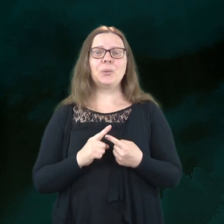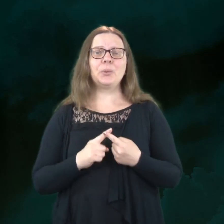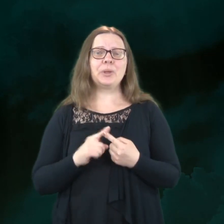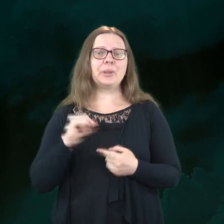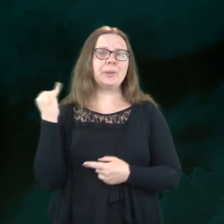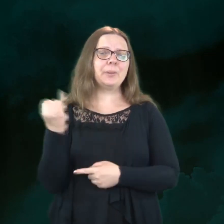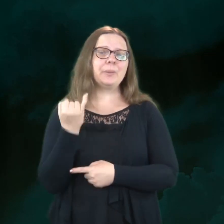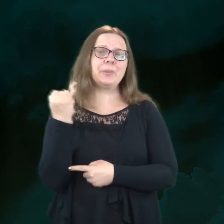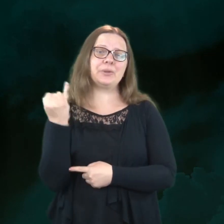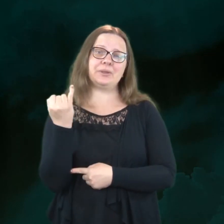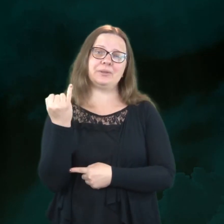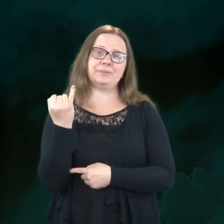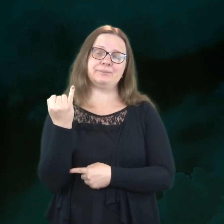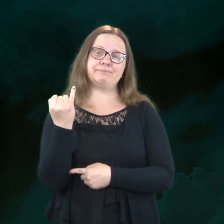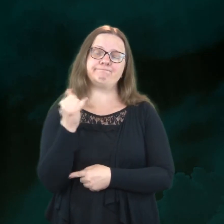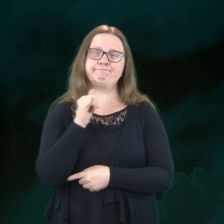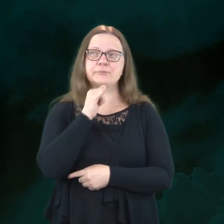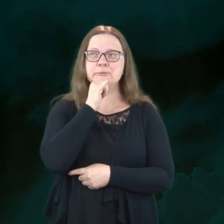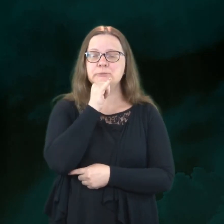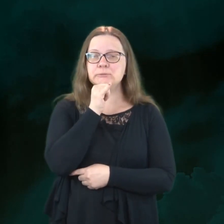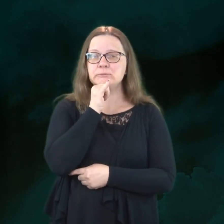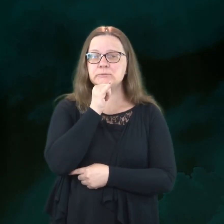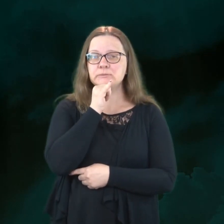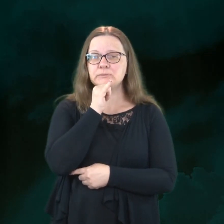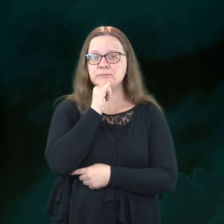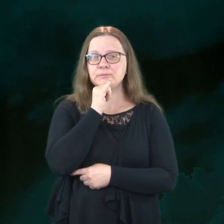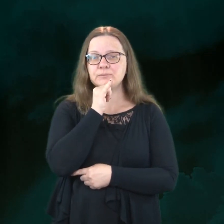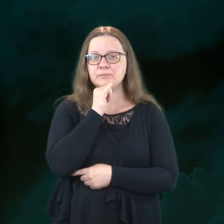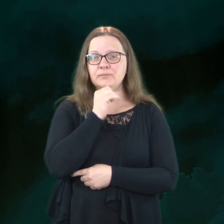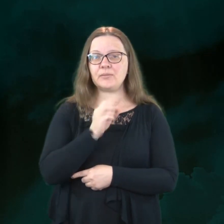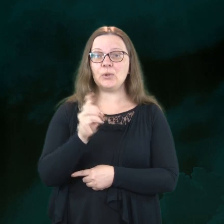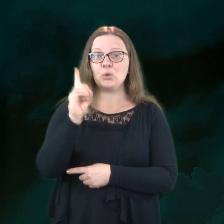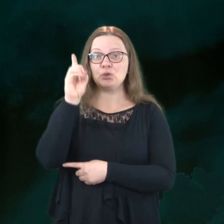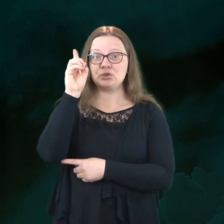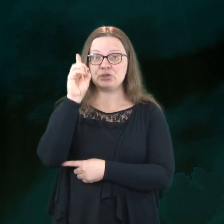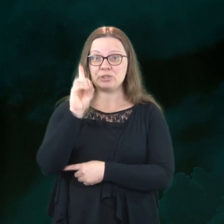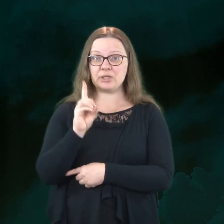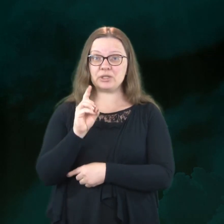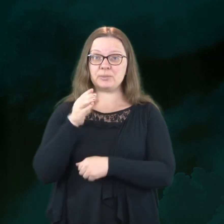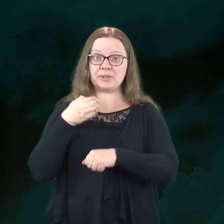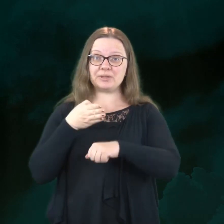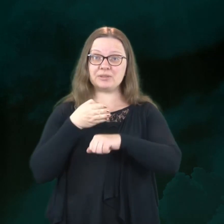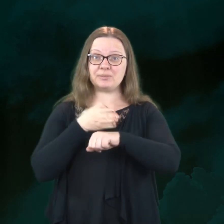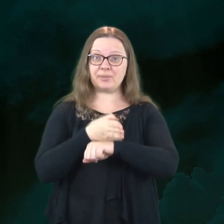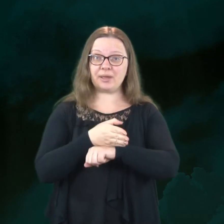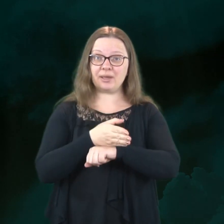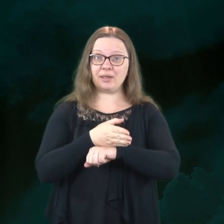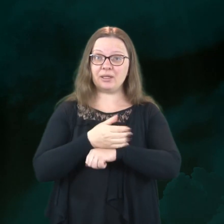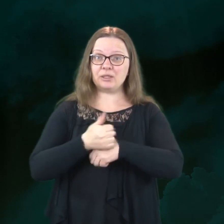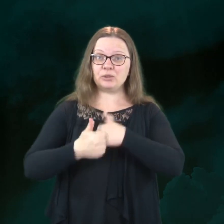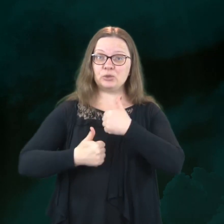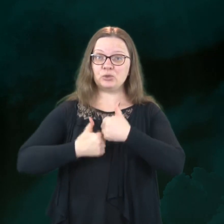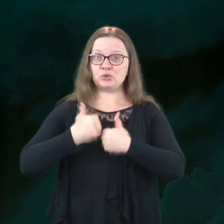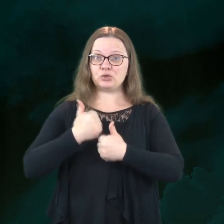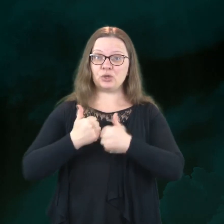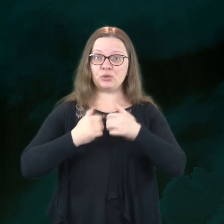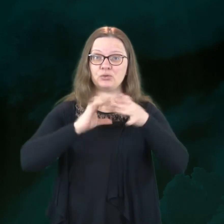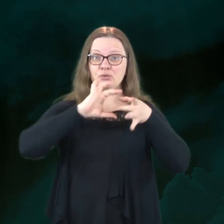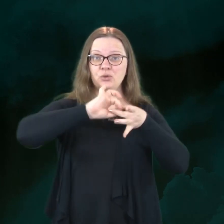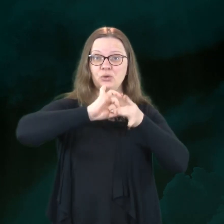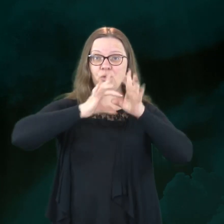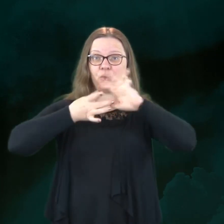os direitos, por exemplo, os direitos para participar de Jogos Olímpicos,